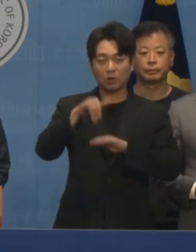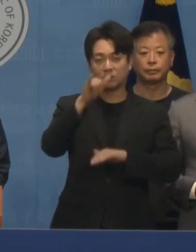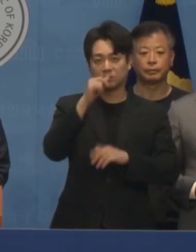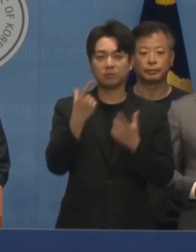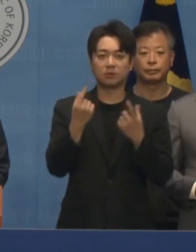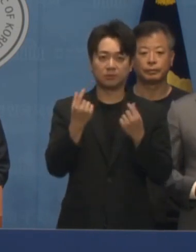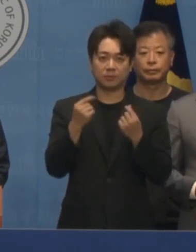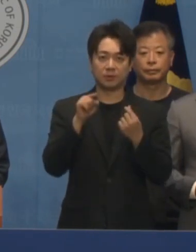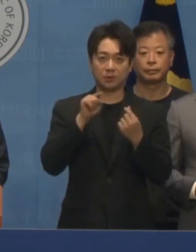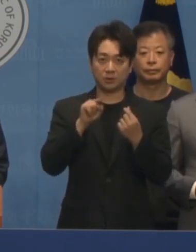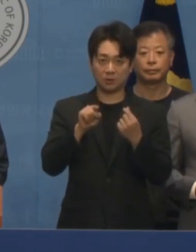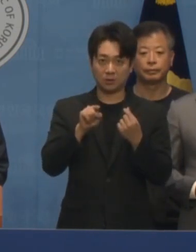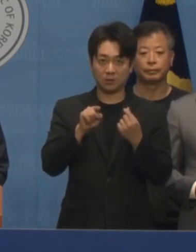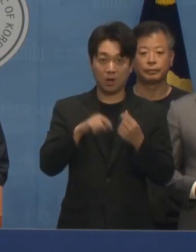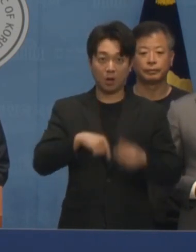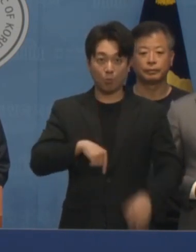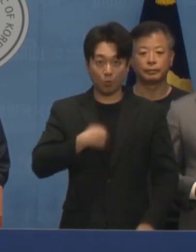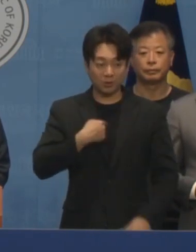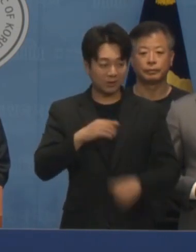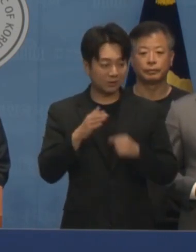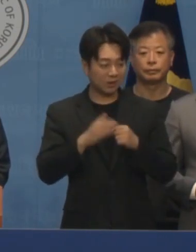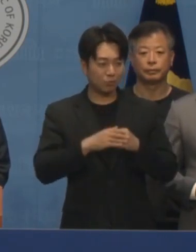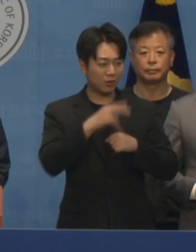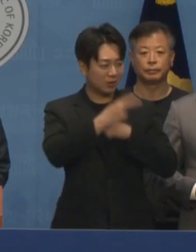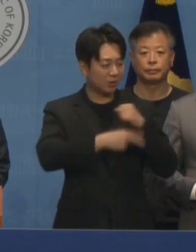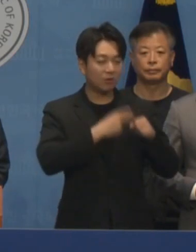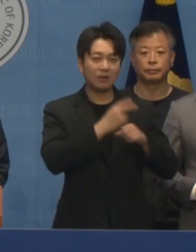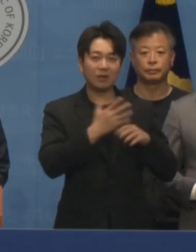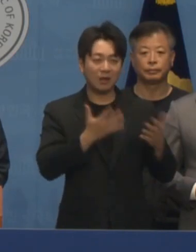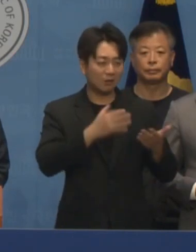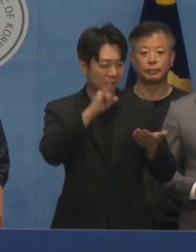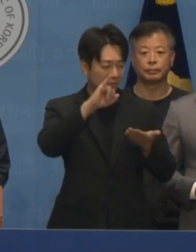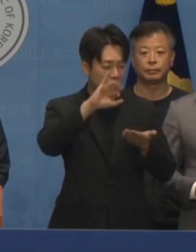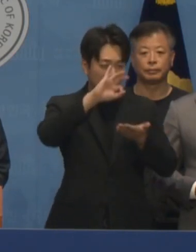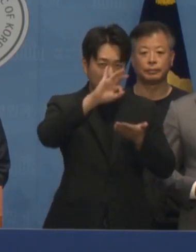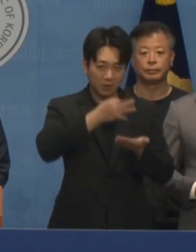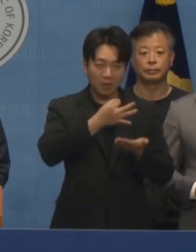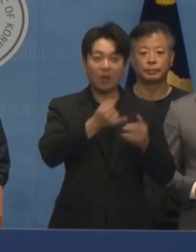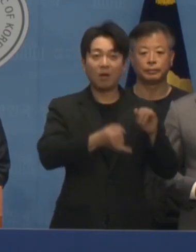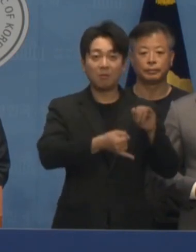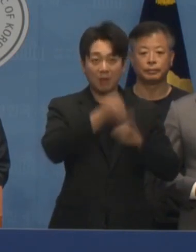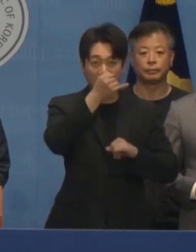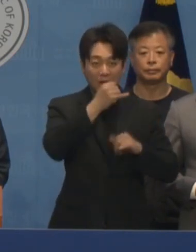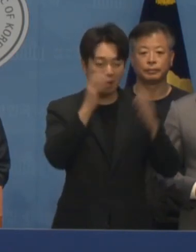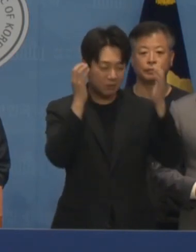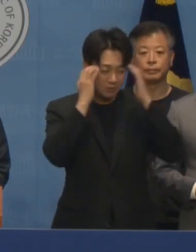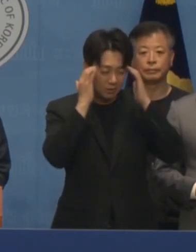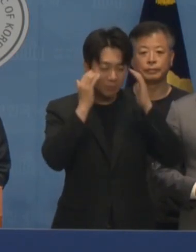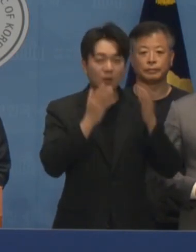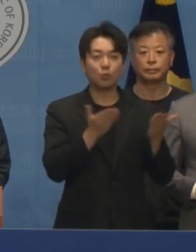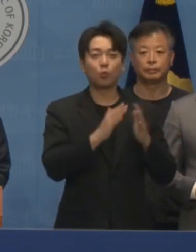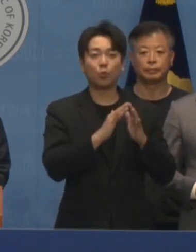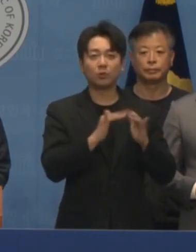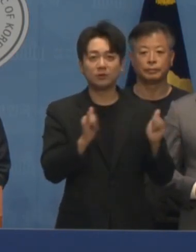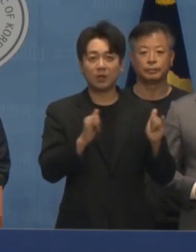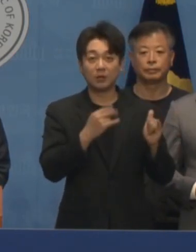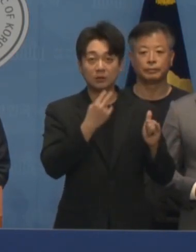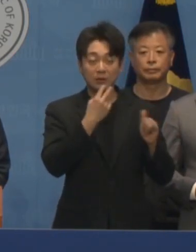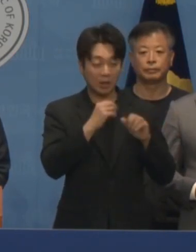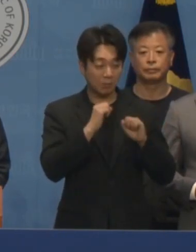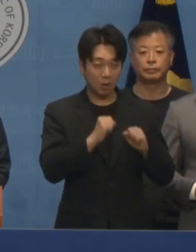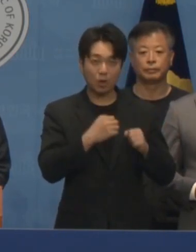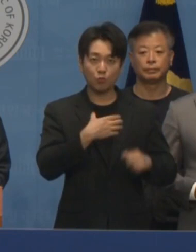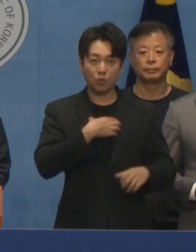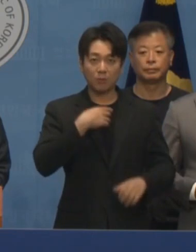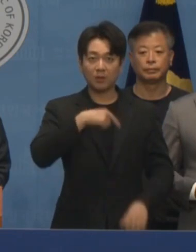정작 자신 때문에 2년이 넘는 기간 동안 임금을 체불당하고 생계를 위협받는 노동자들에게는 사과조차 하지 않았습니다.